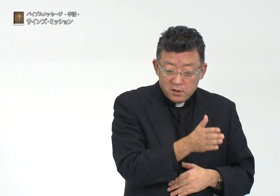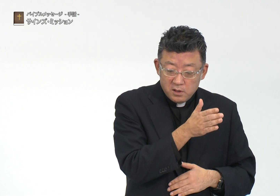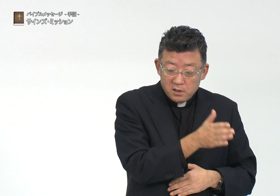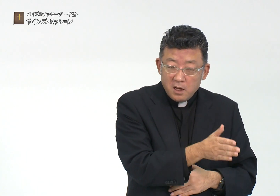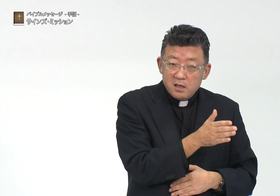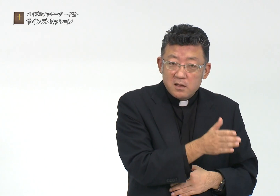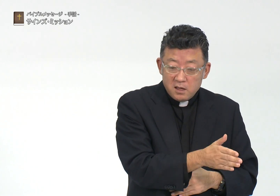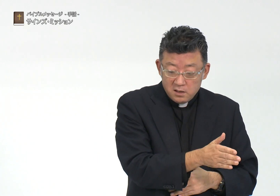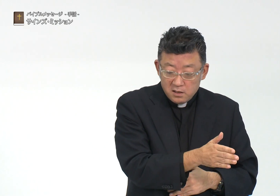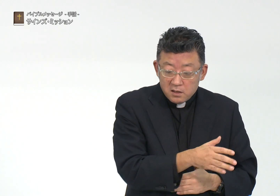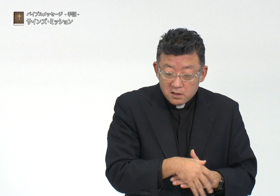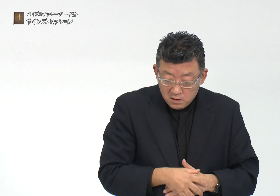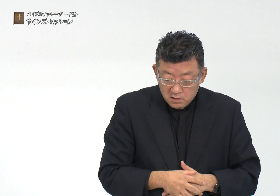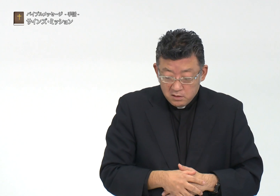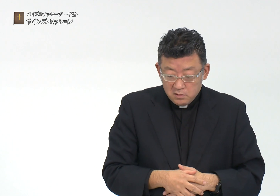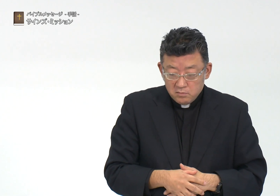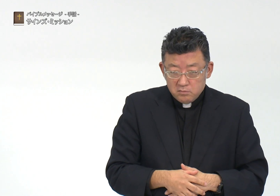イエスとつけなさい